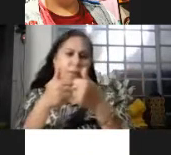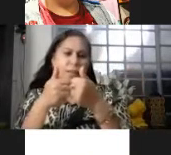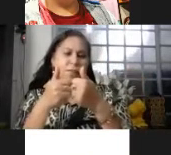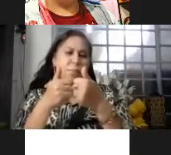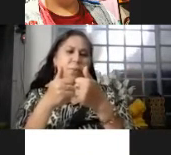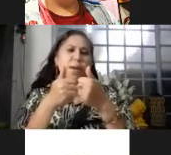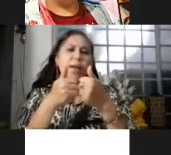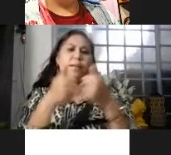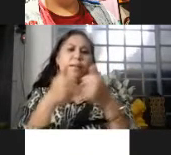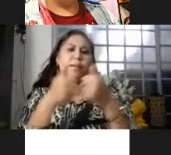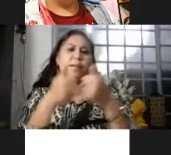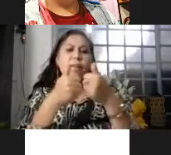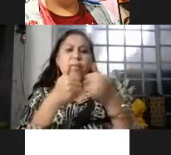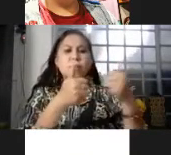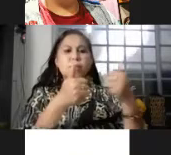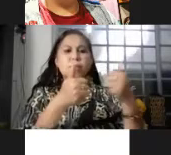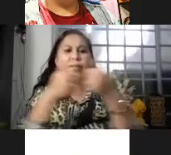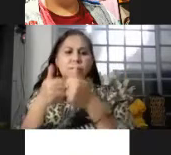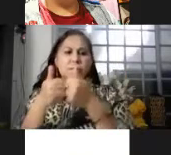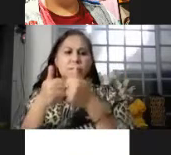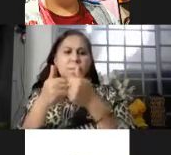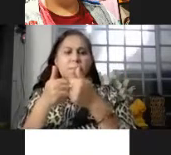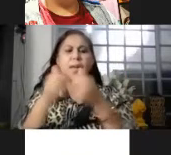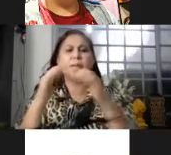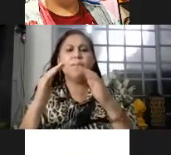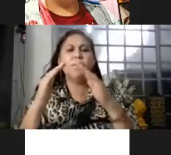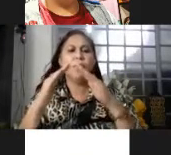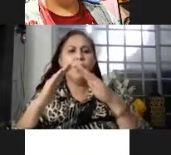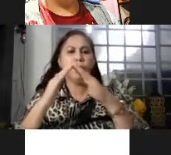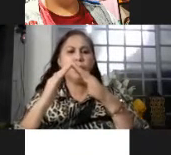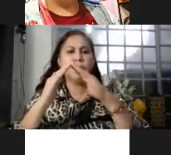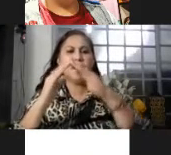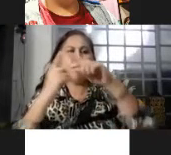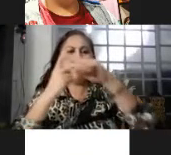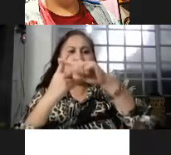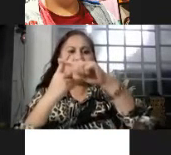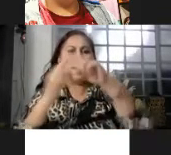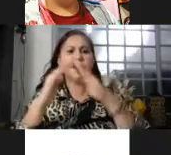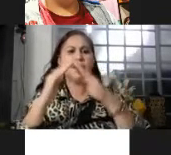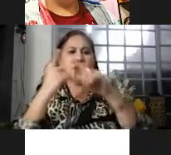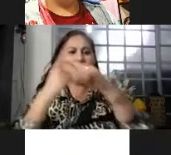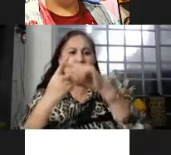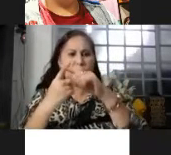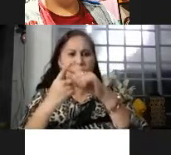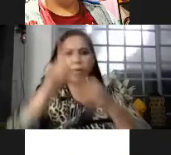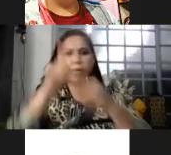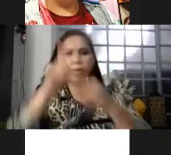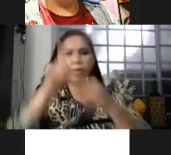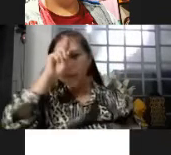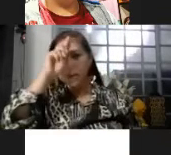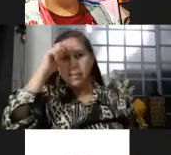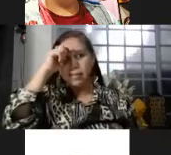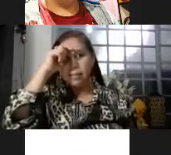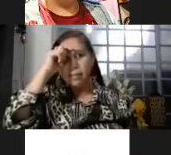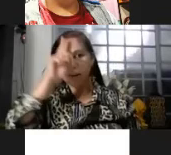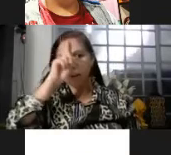perto, aí já vem pro lugar, que aqui é o sinal de vizinho também, perto do hospital, né? Casa Cruz. Ou então